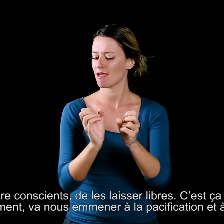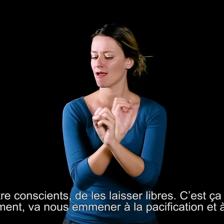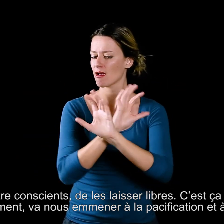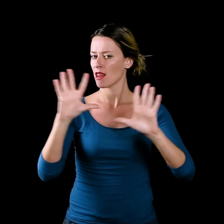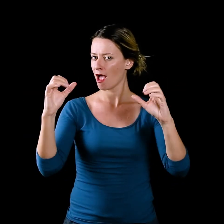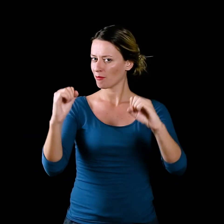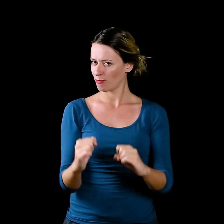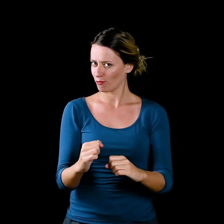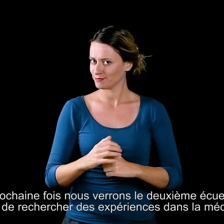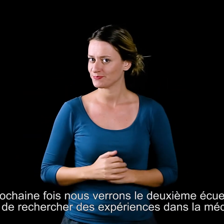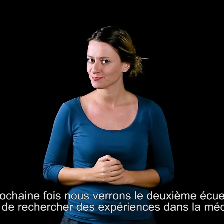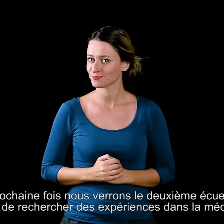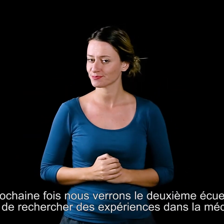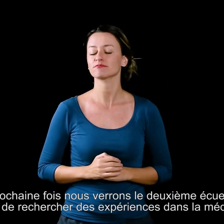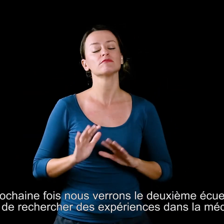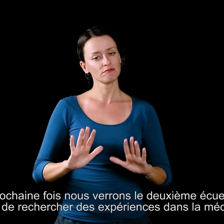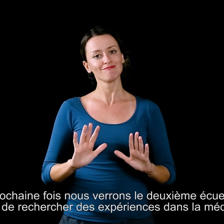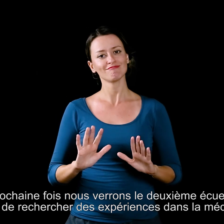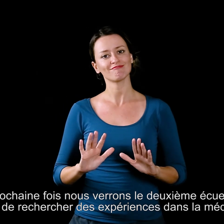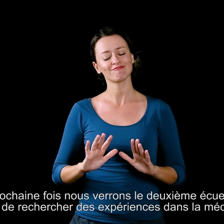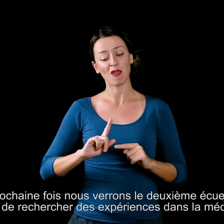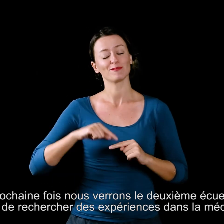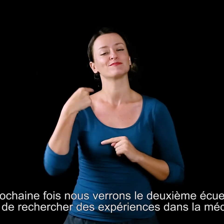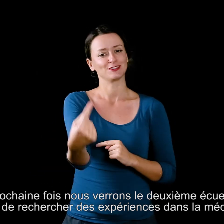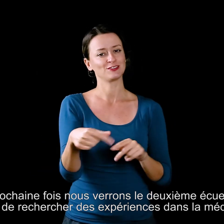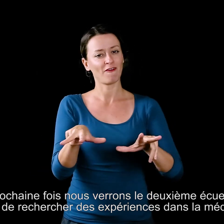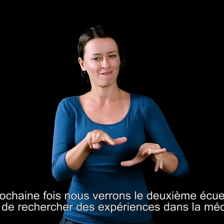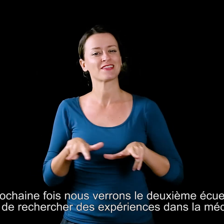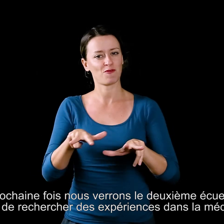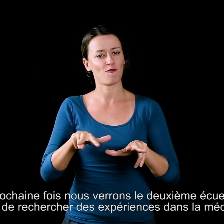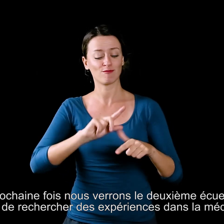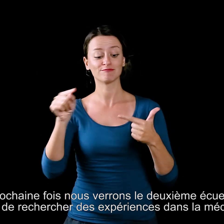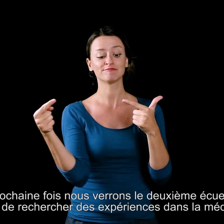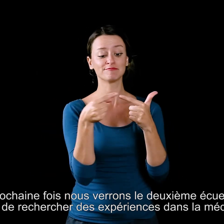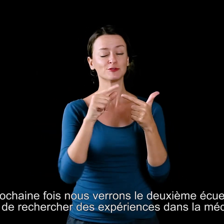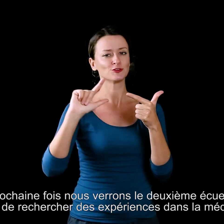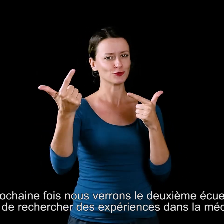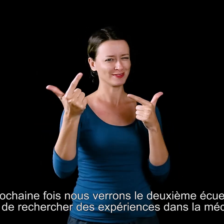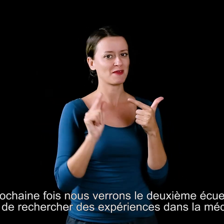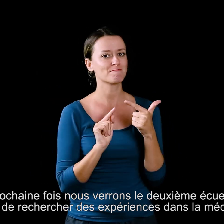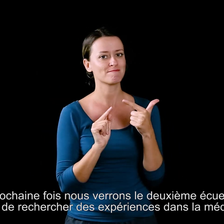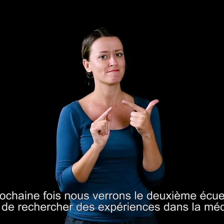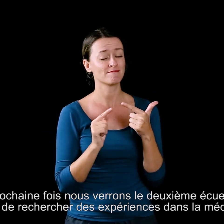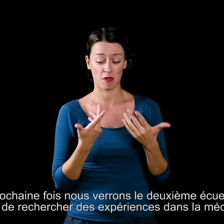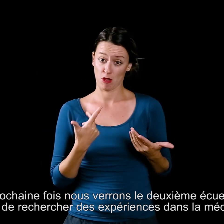clarté. La prochaine fois, nous verrons le deuxième écueil, c'est